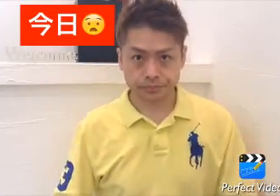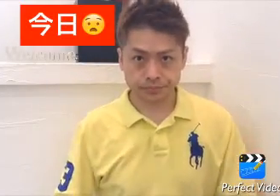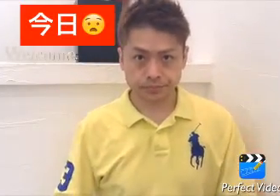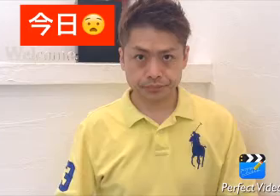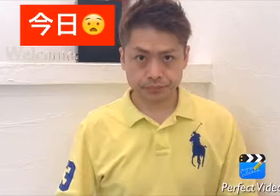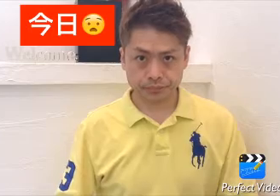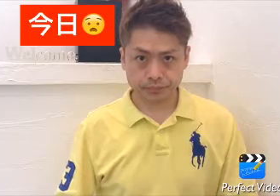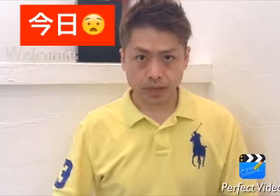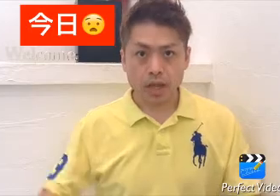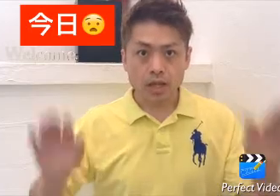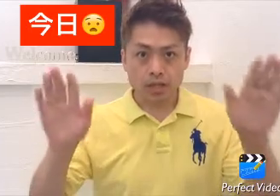日、今